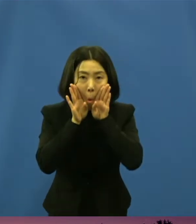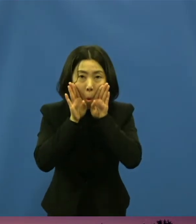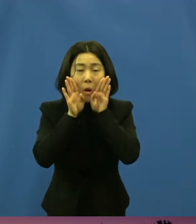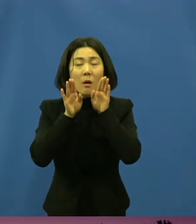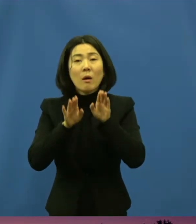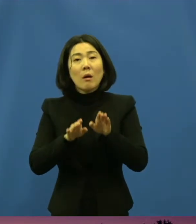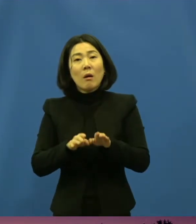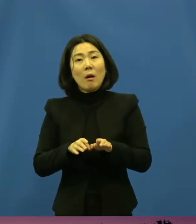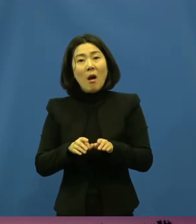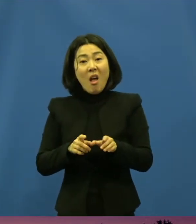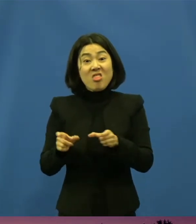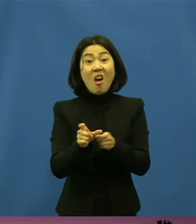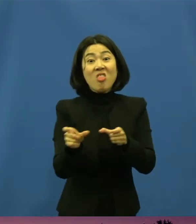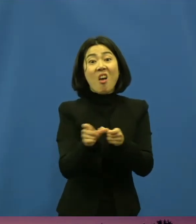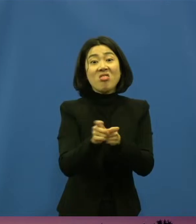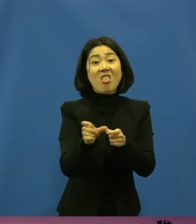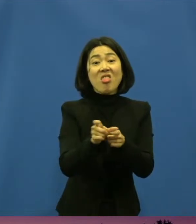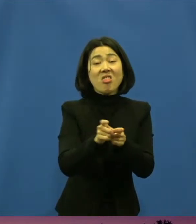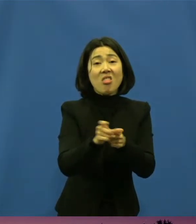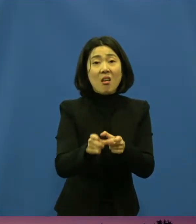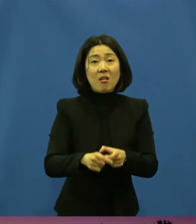성경 중독자들이 많아요.